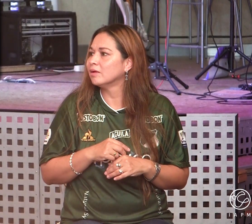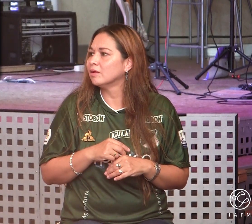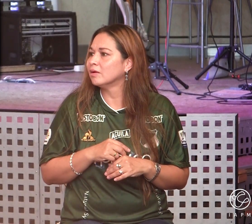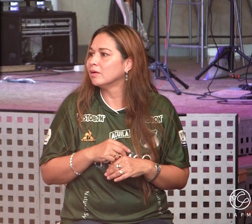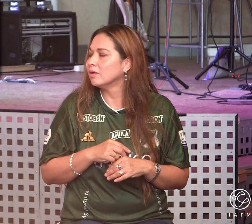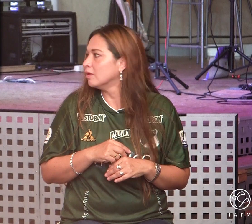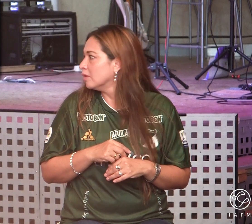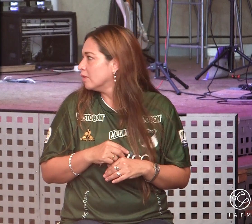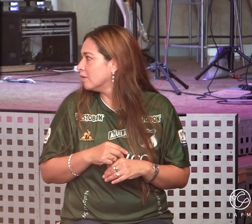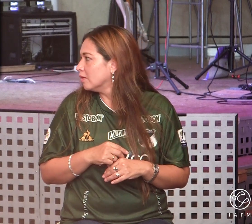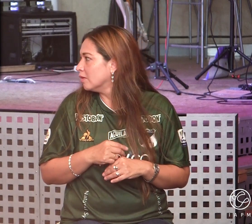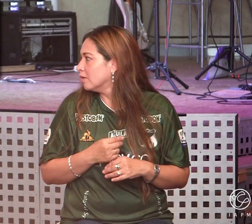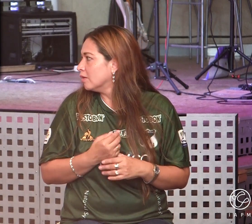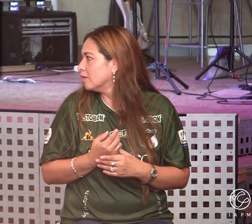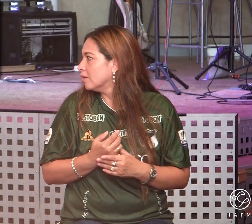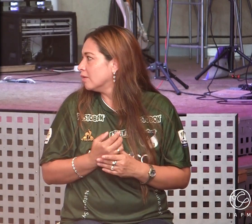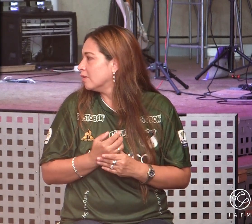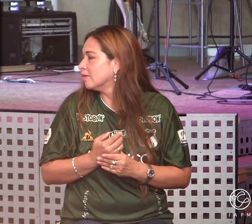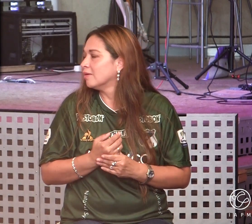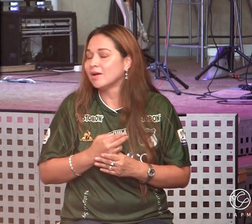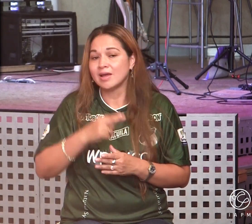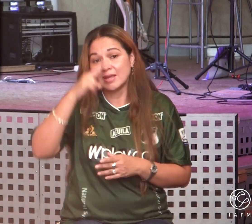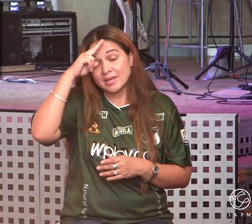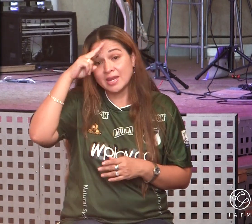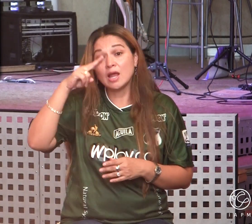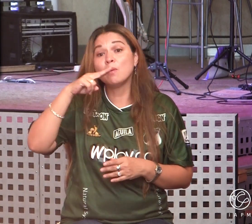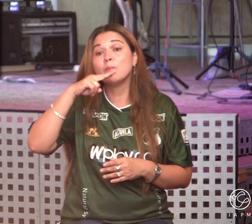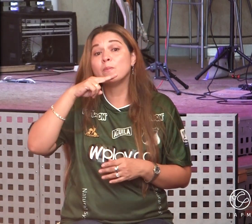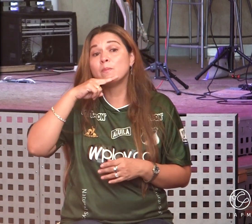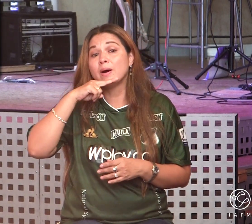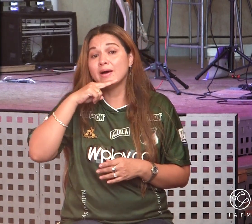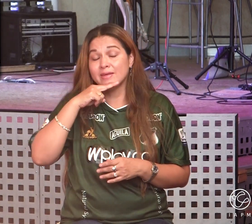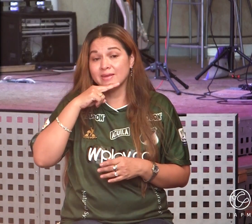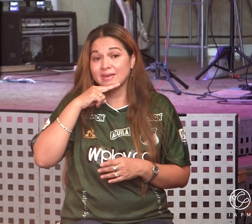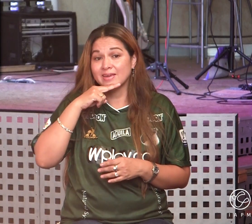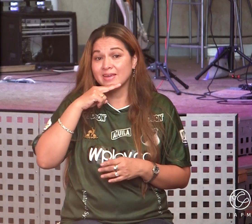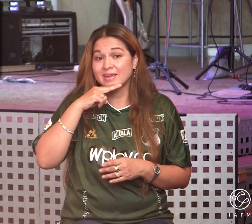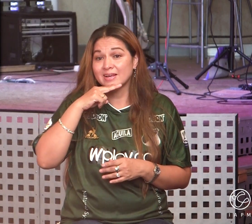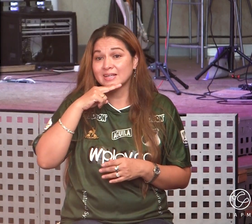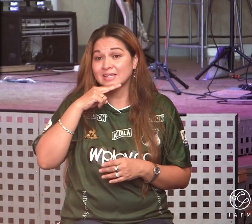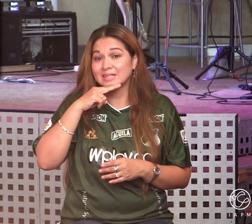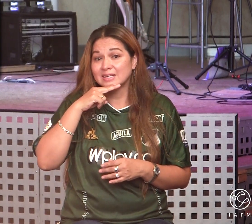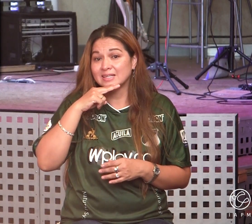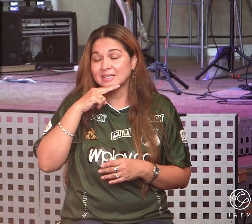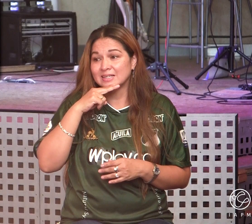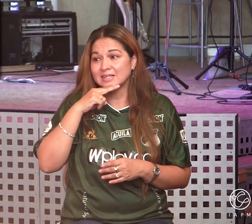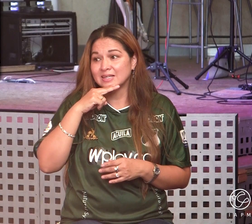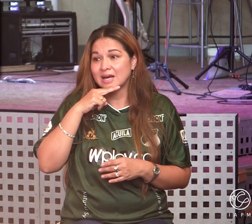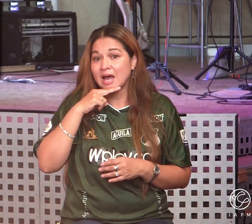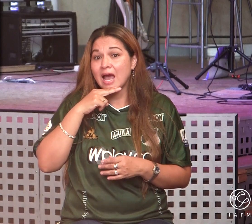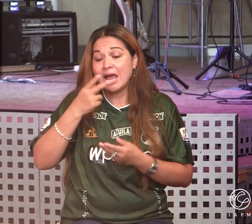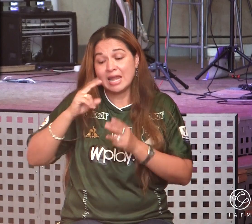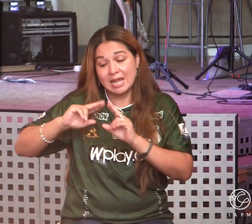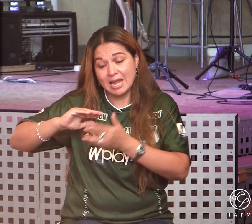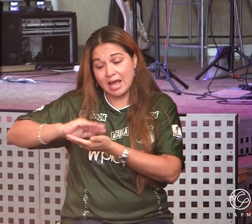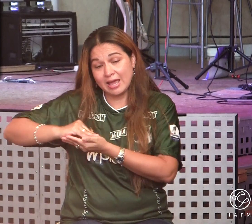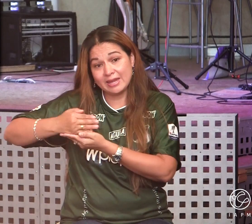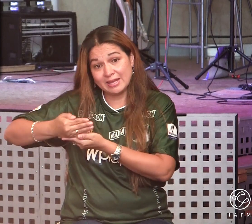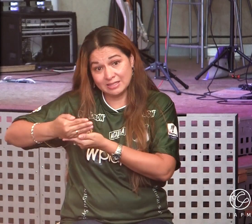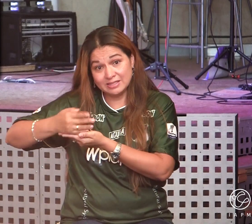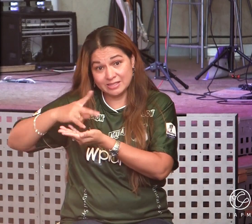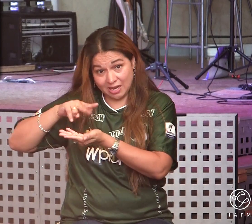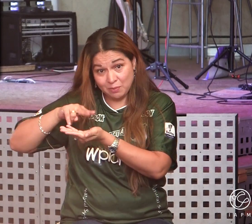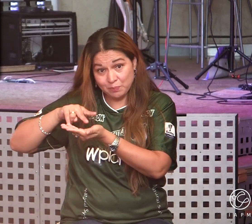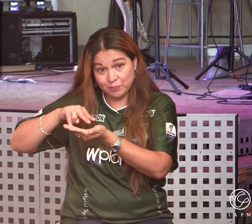español, ustedes son los de la madre patria, les es plural. Les repartió la herencia.